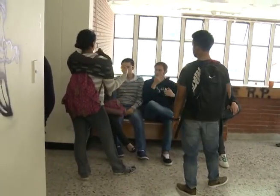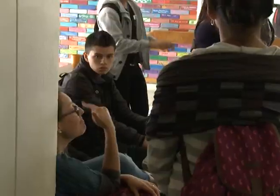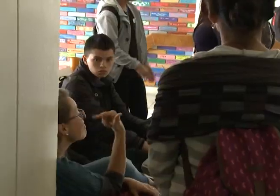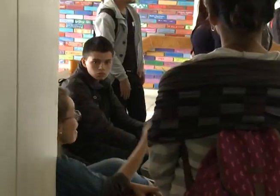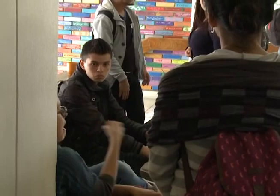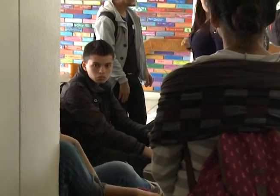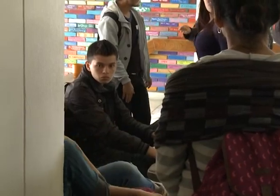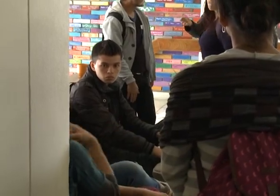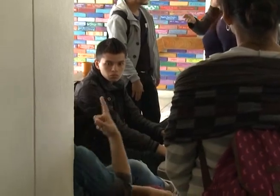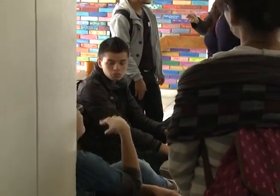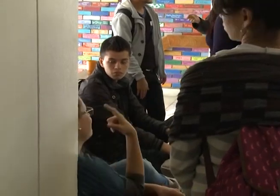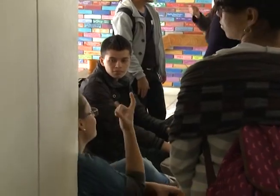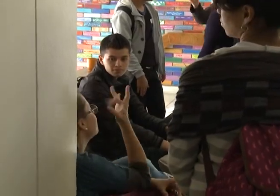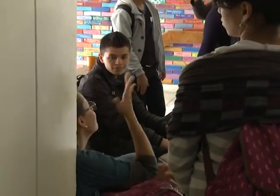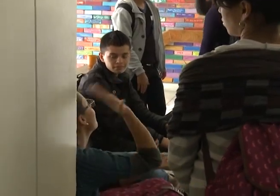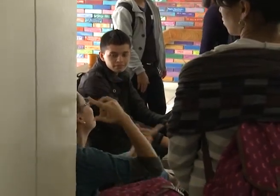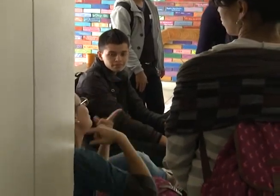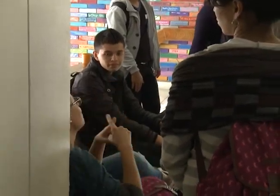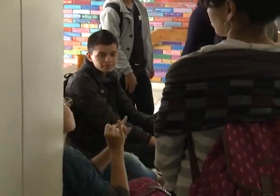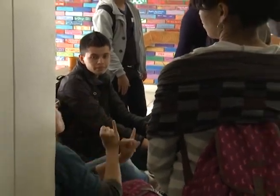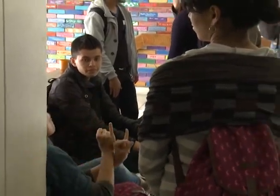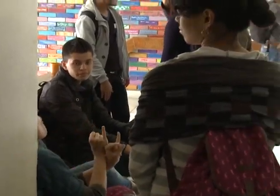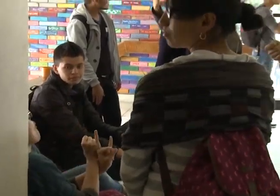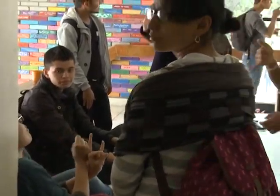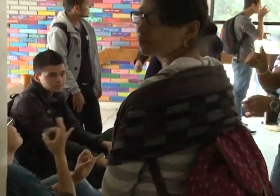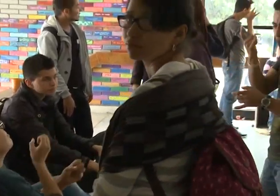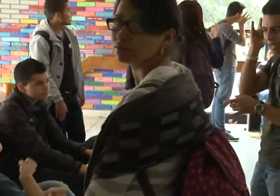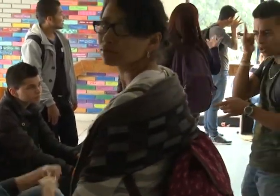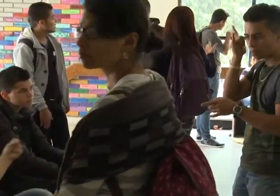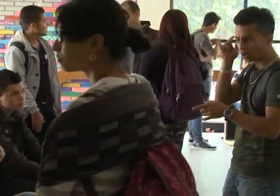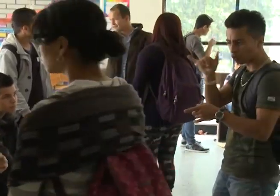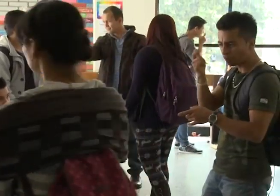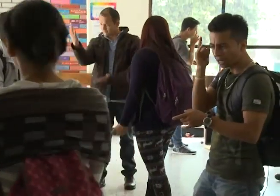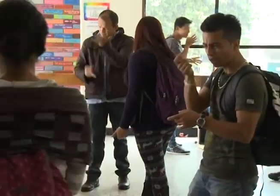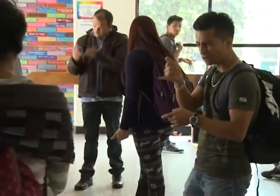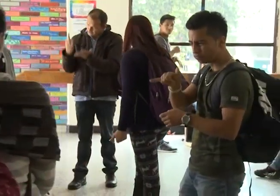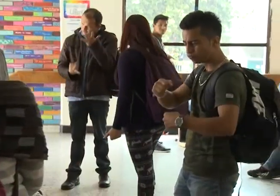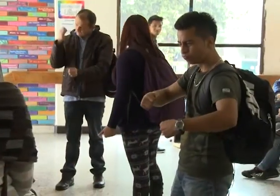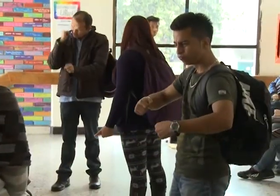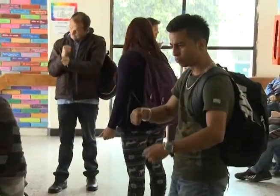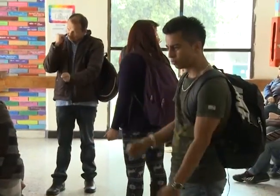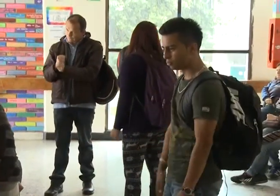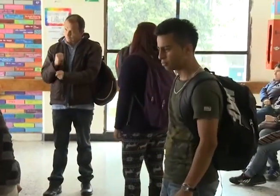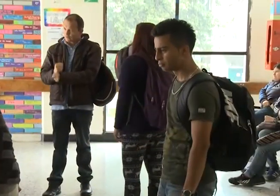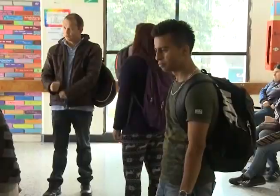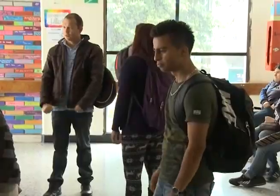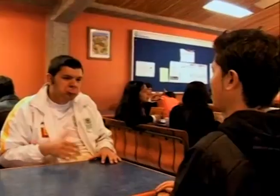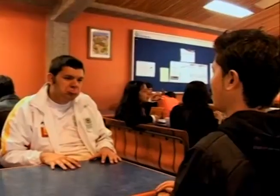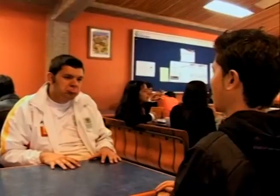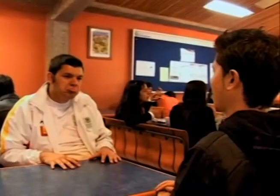están pensando, y eso es básicamente como el trabajo que nosotros hacemos, y tenemos también